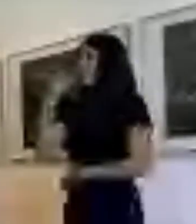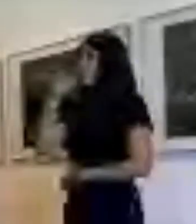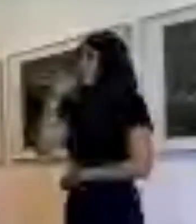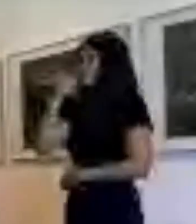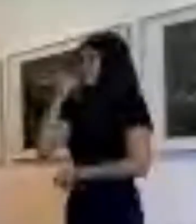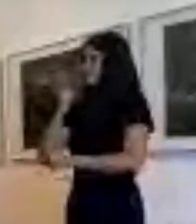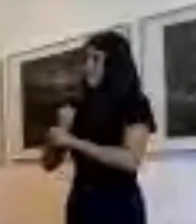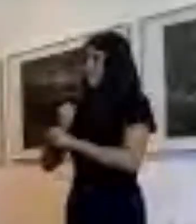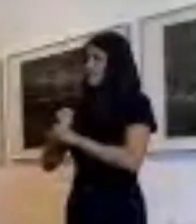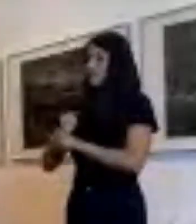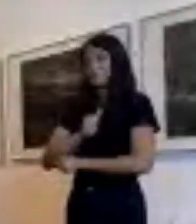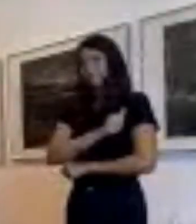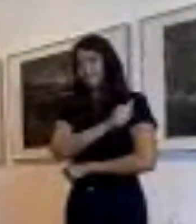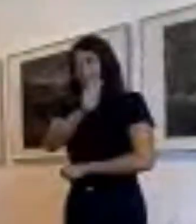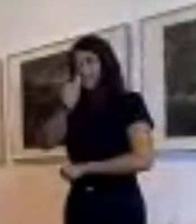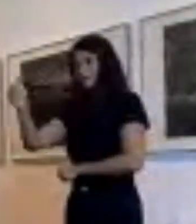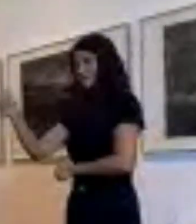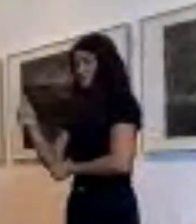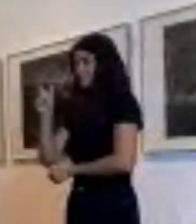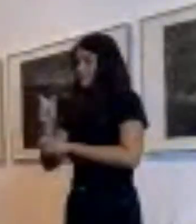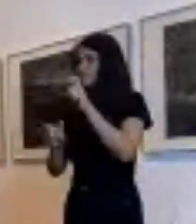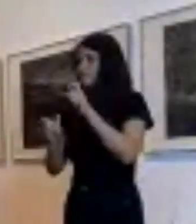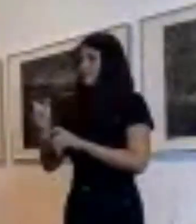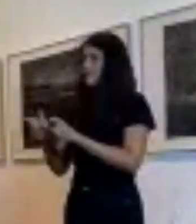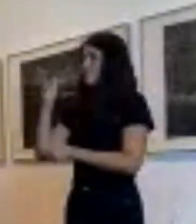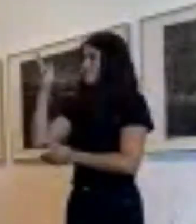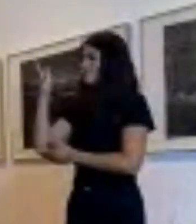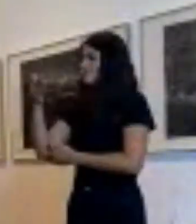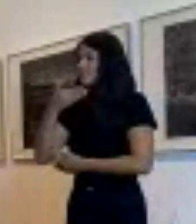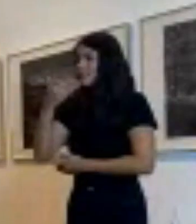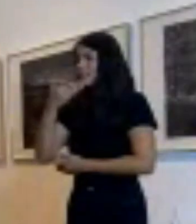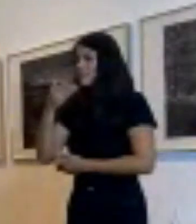también el trabajo de todos quienes han presentado aquí, es como, pucha,